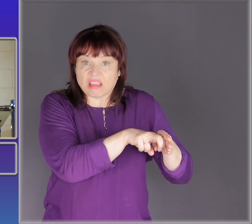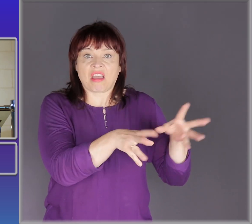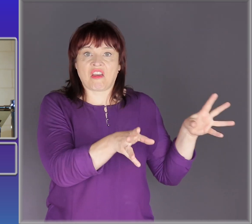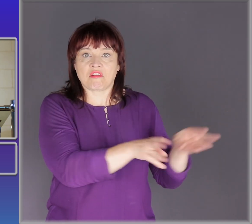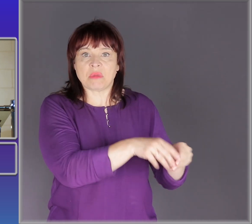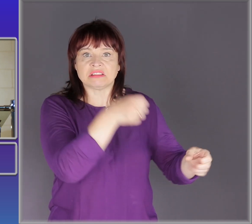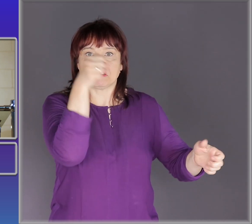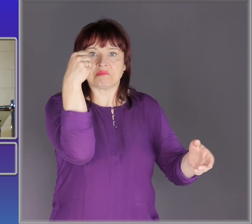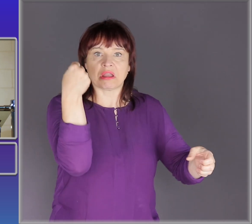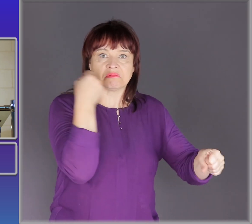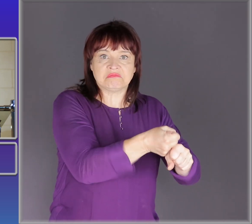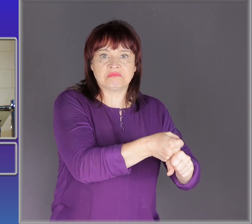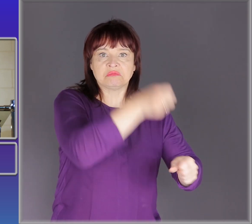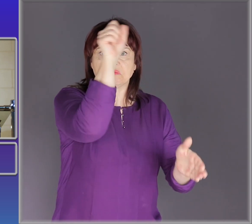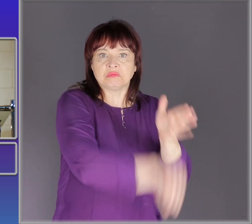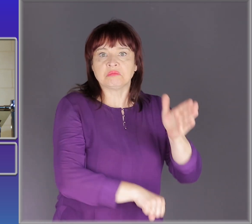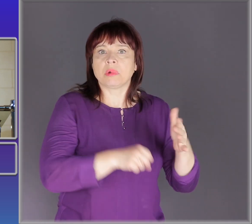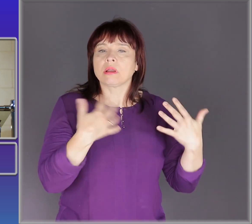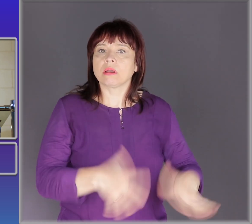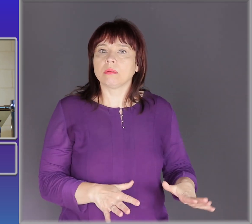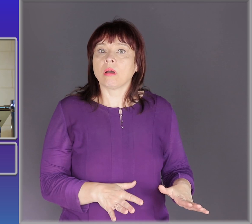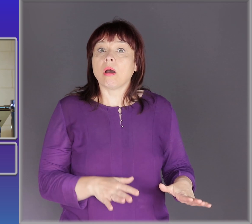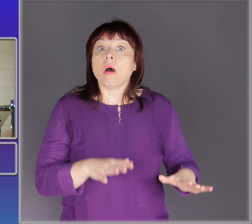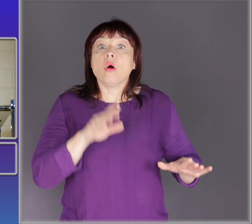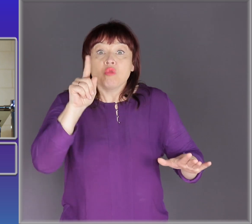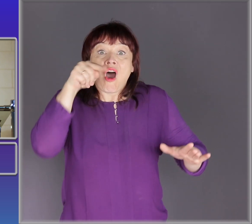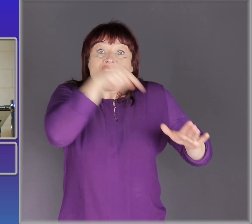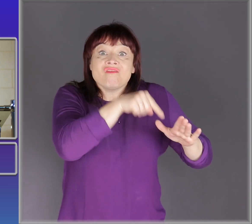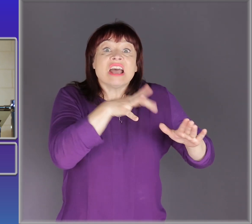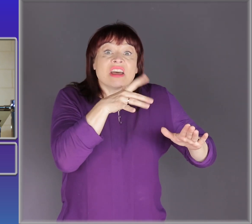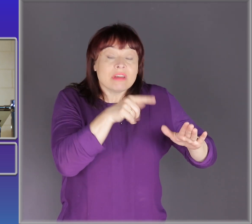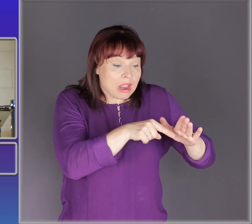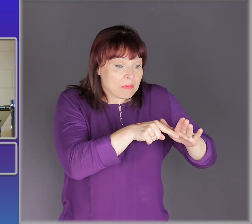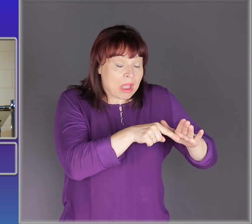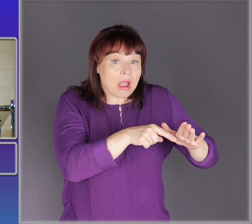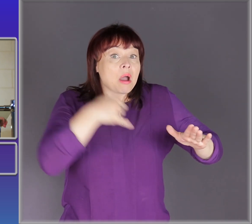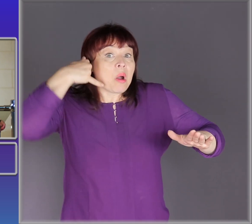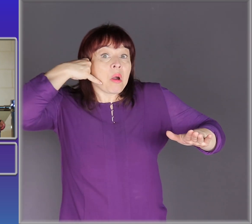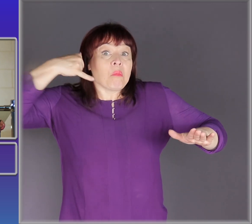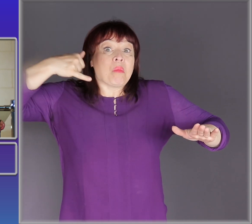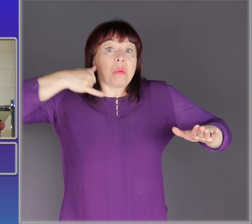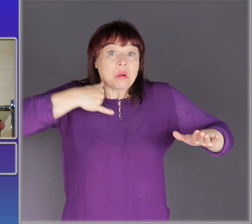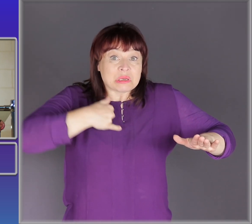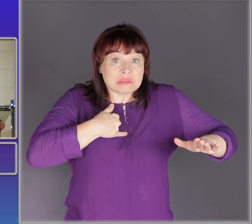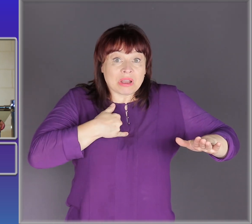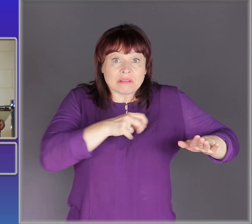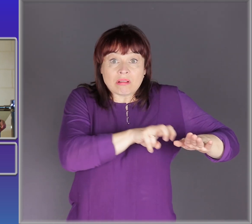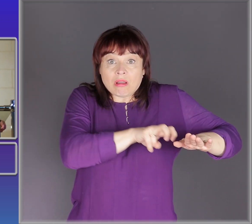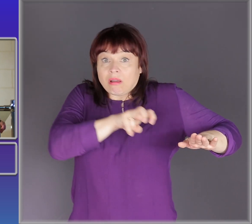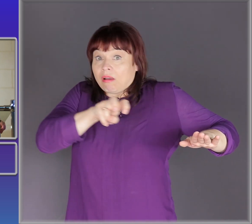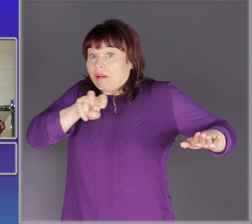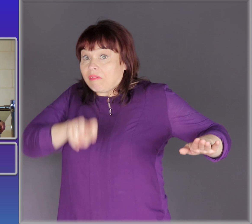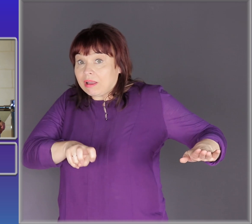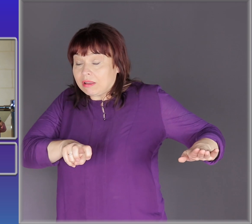когда ему надо было вытащить голову вытащил голову и удар это сверхъестественно это